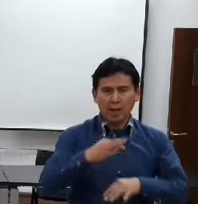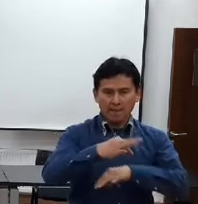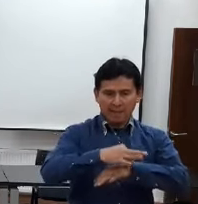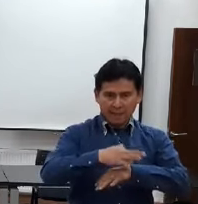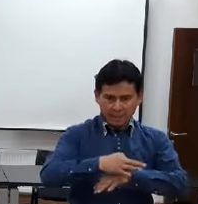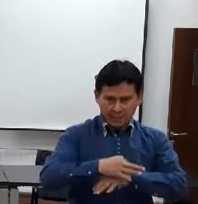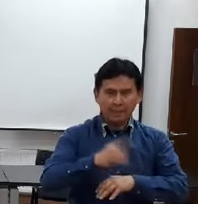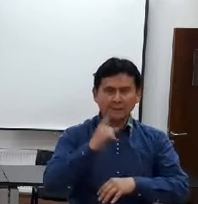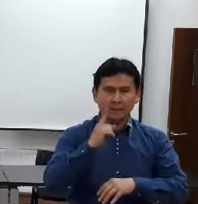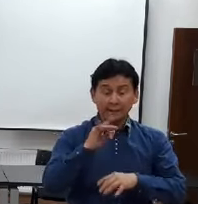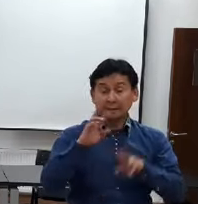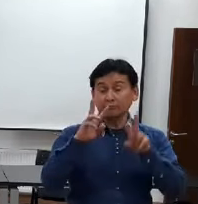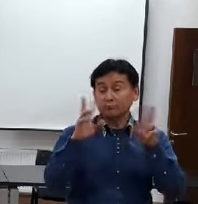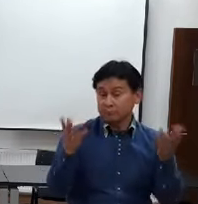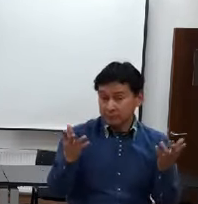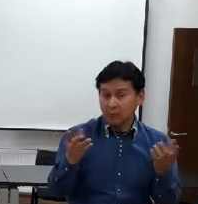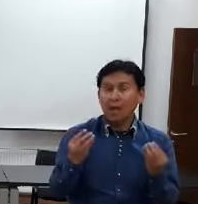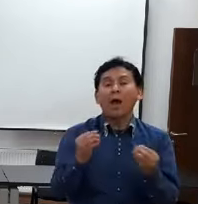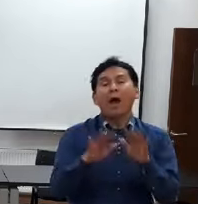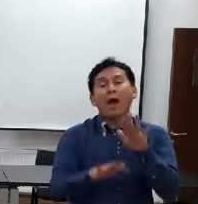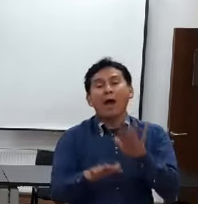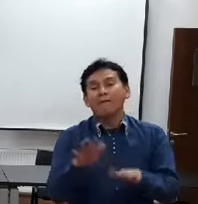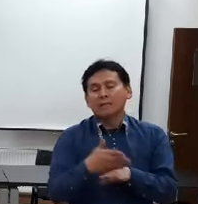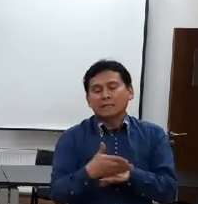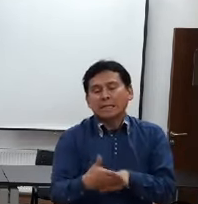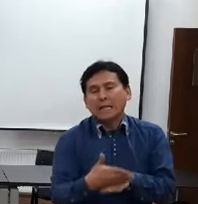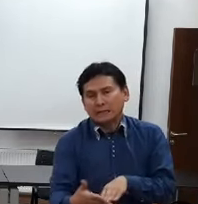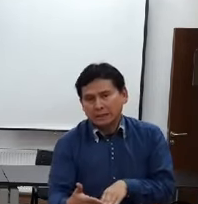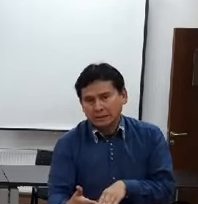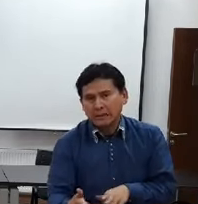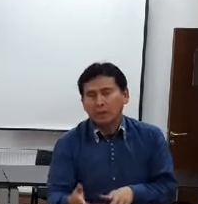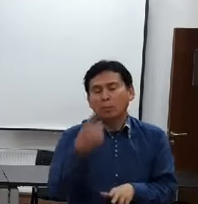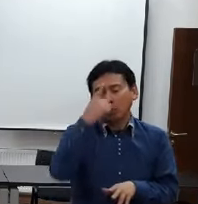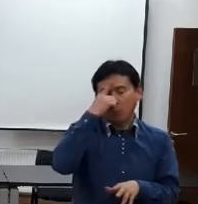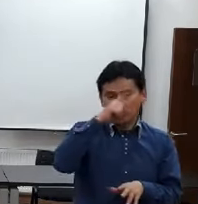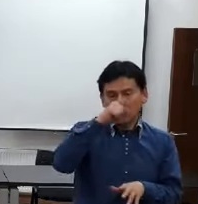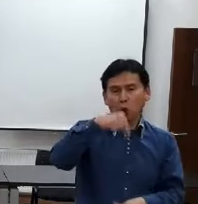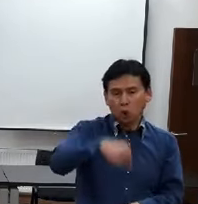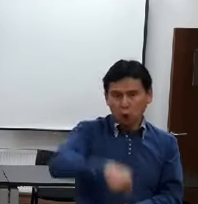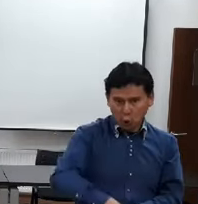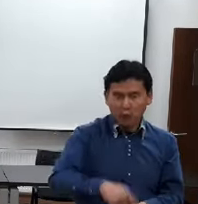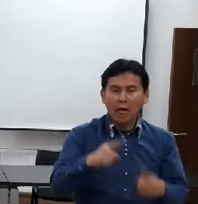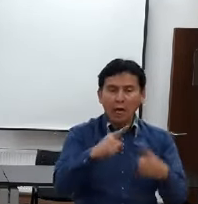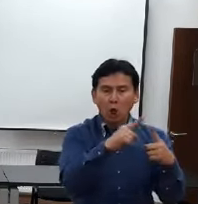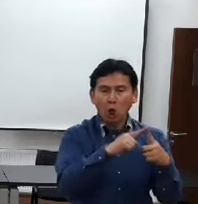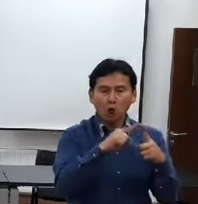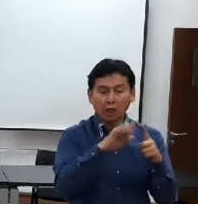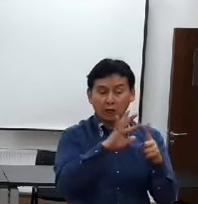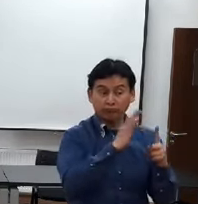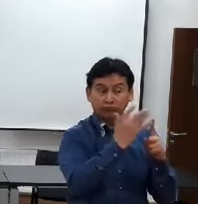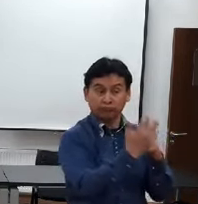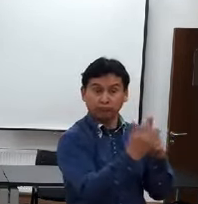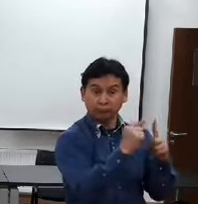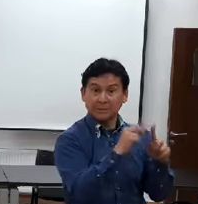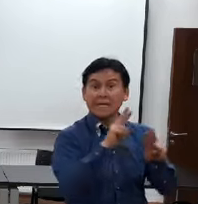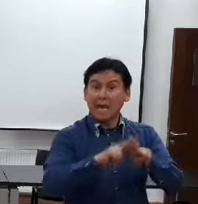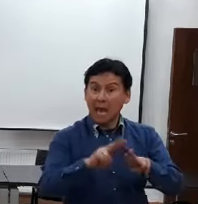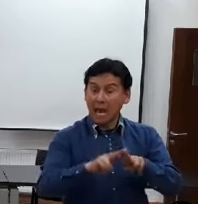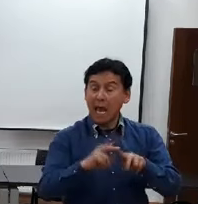clínica y epidemiológica muchas veces llegaba tardía y es por eso que hoy a estos contactos estrechos que realicen